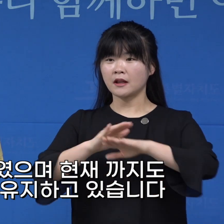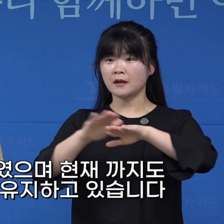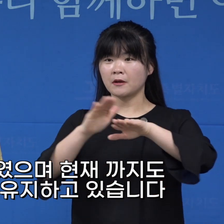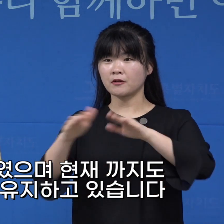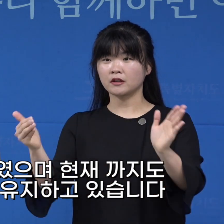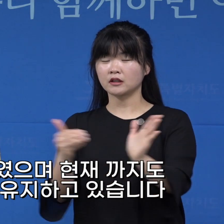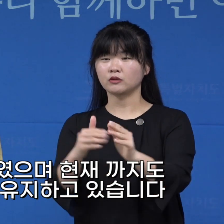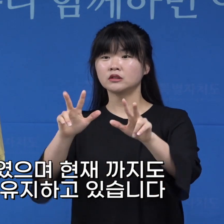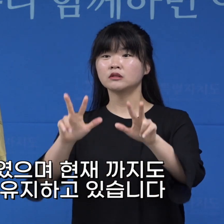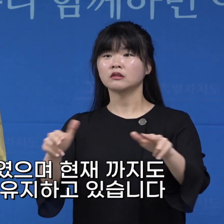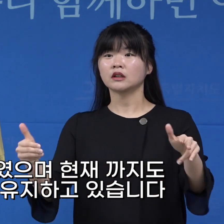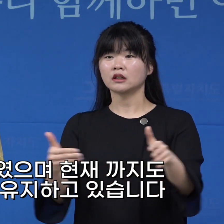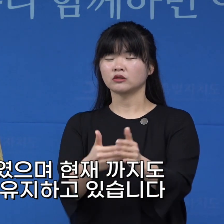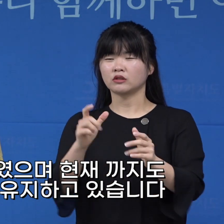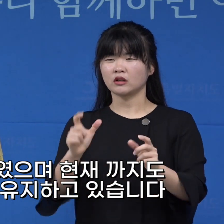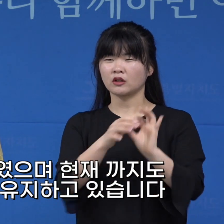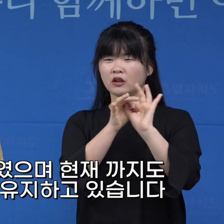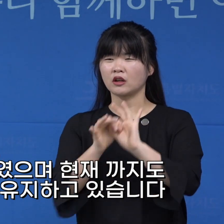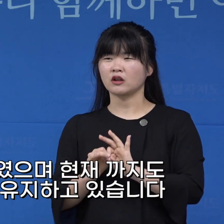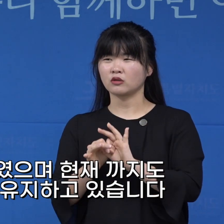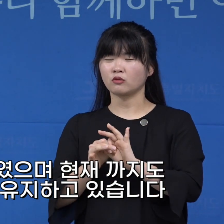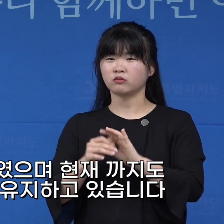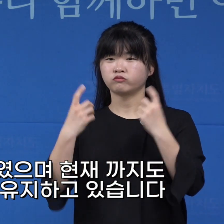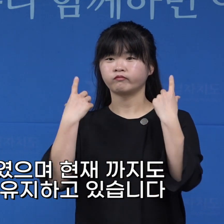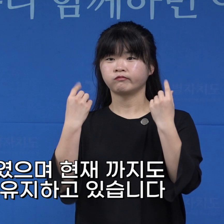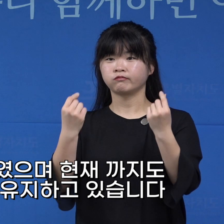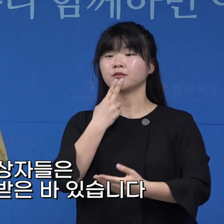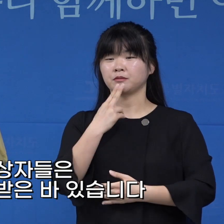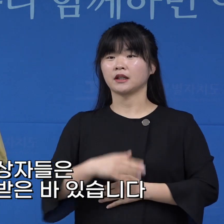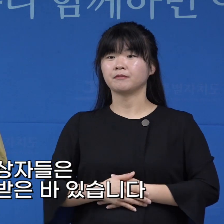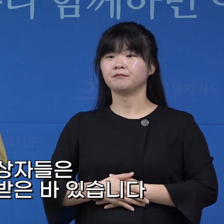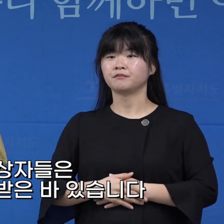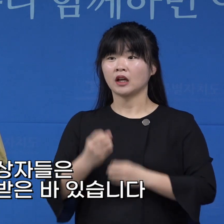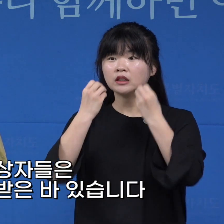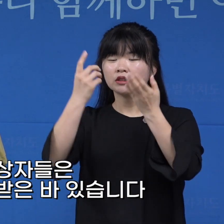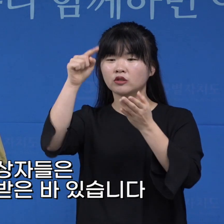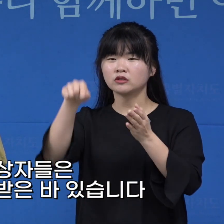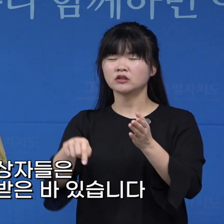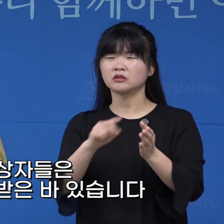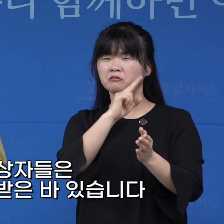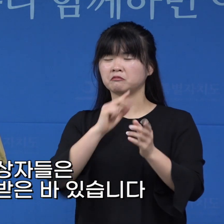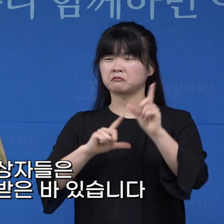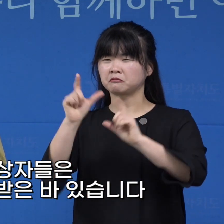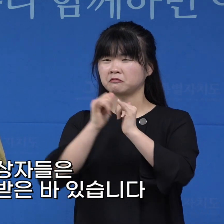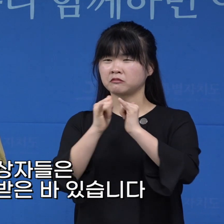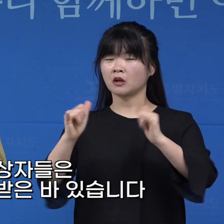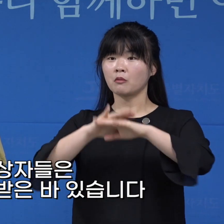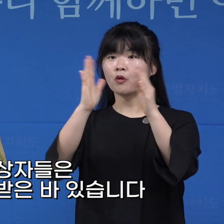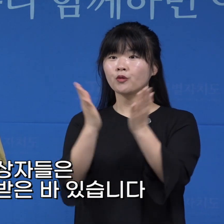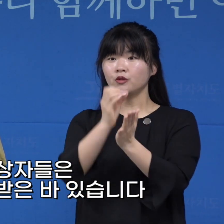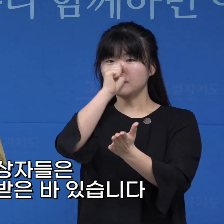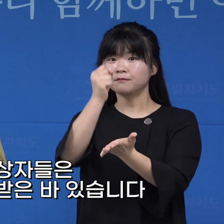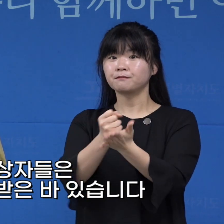아니라 현재까지도 강도 높은 모니터링을 유지하고 있습니다. 신천지 관련 유증상자들은 모두